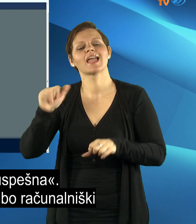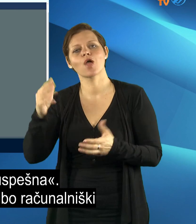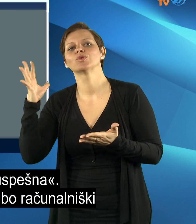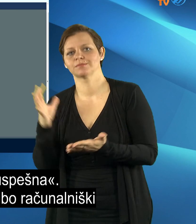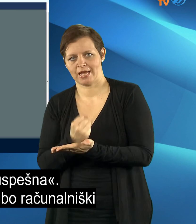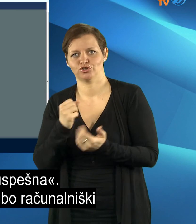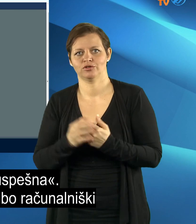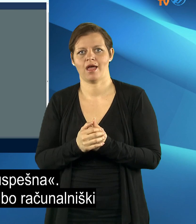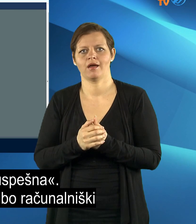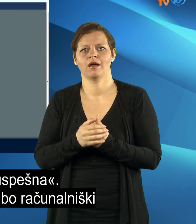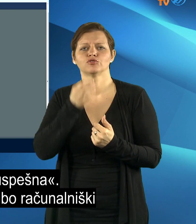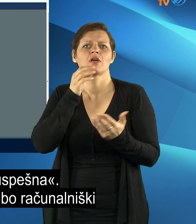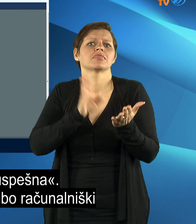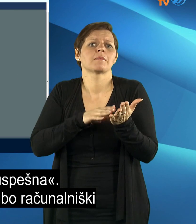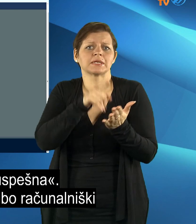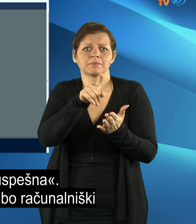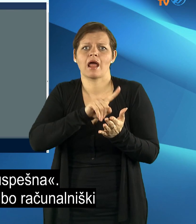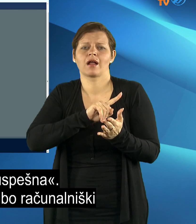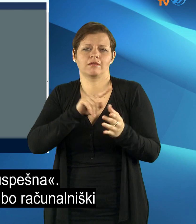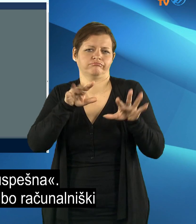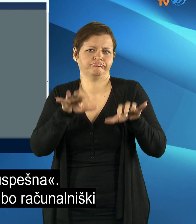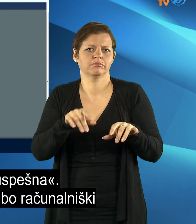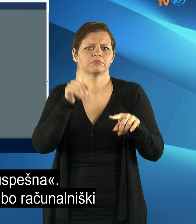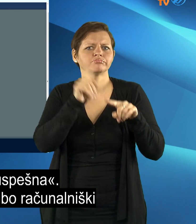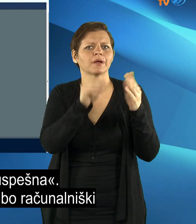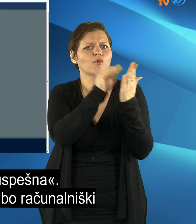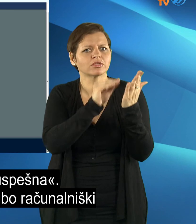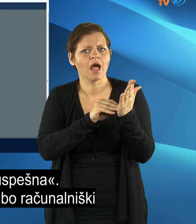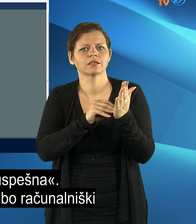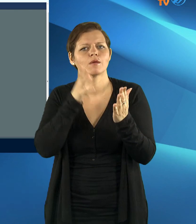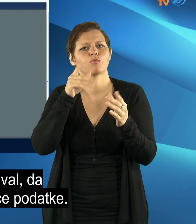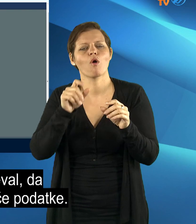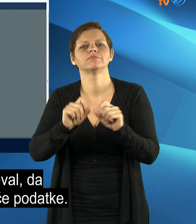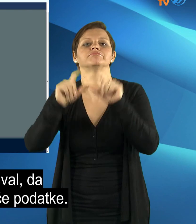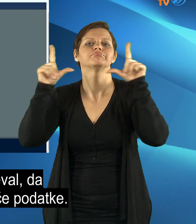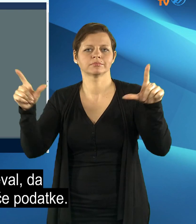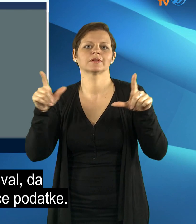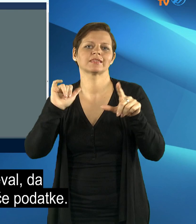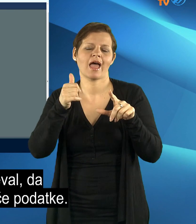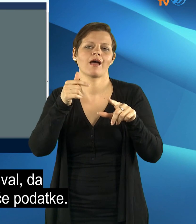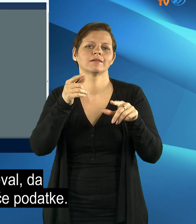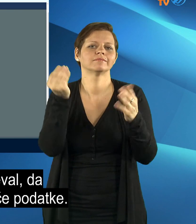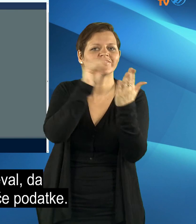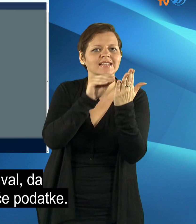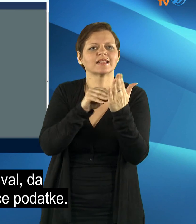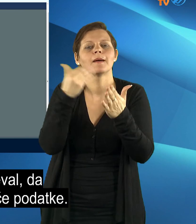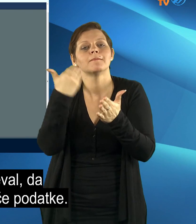uspešna. V nasprotnem primeru bo računalniški program zahteval, da vnesete manjkajoče